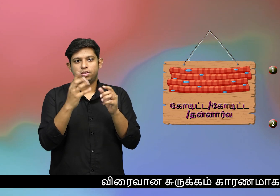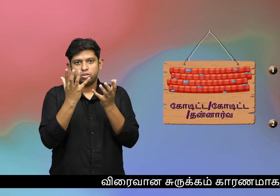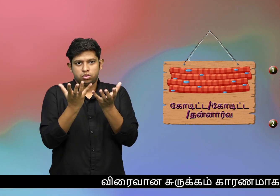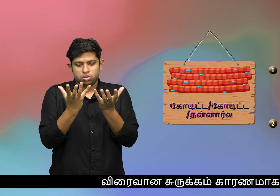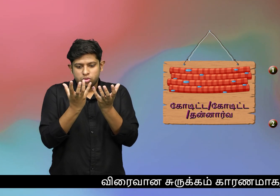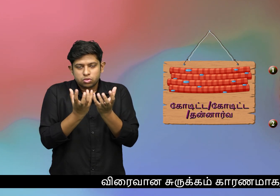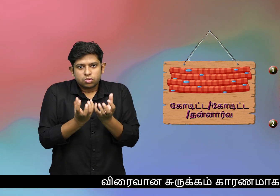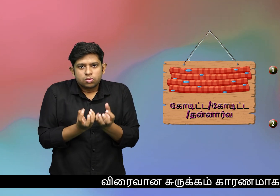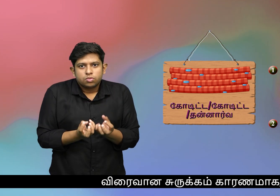விரிவான சுருக்கம் காரணமாக